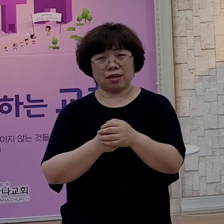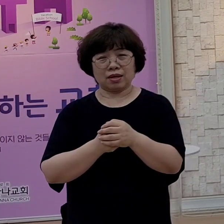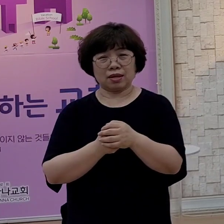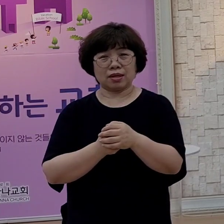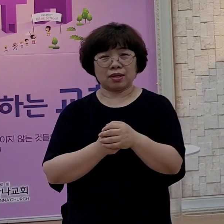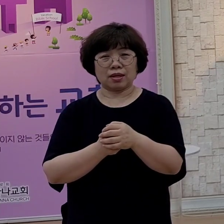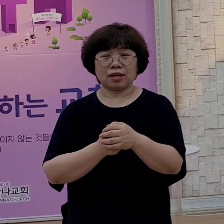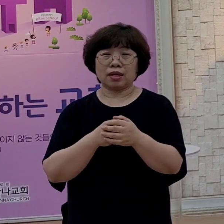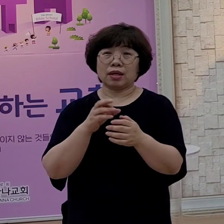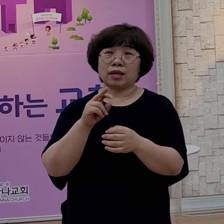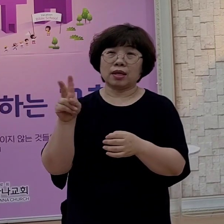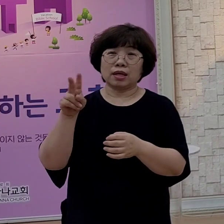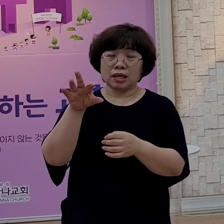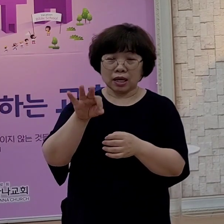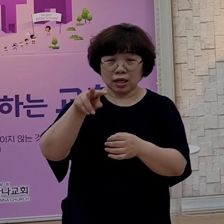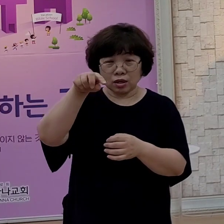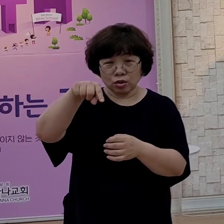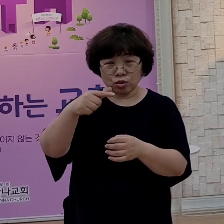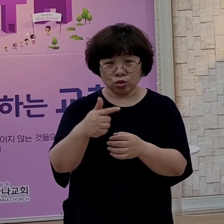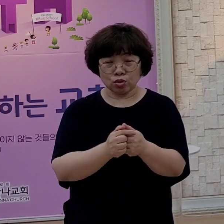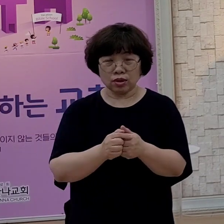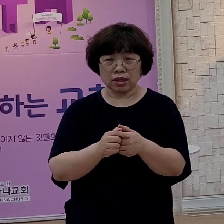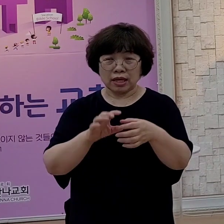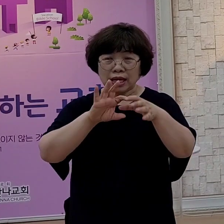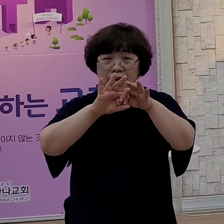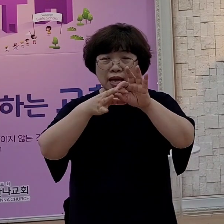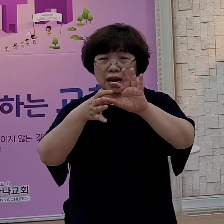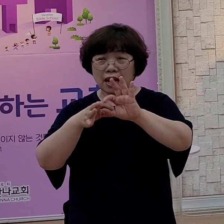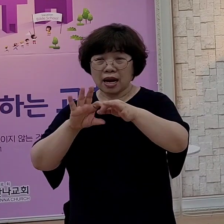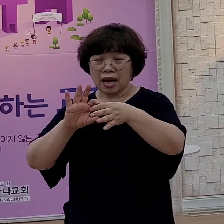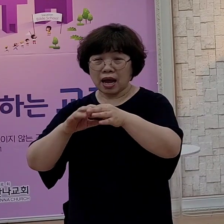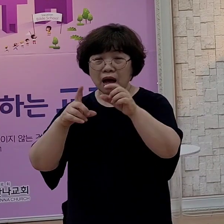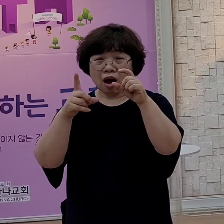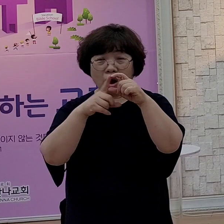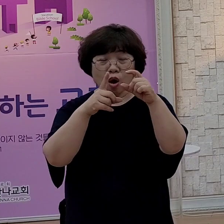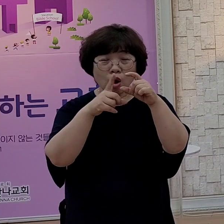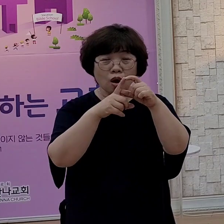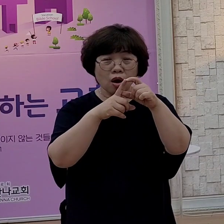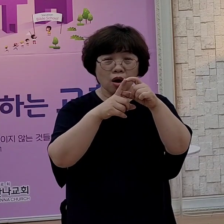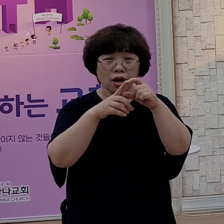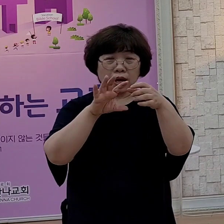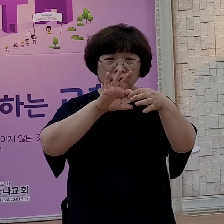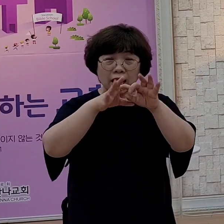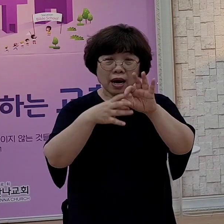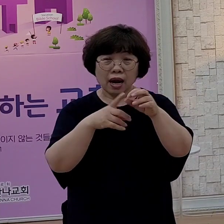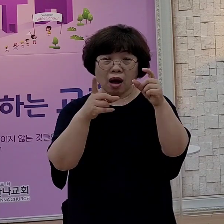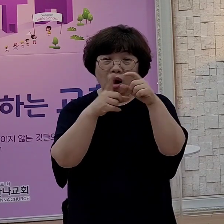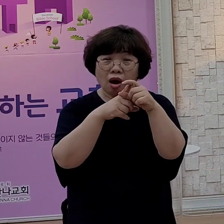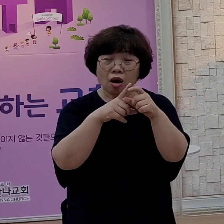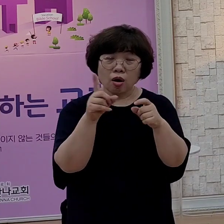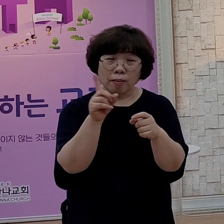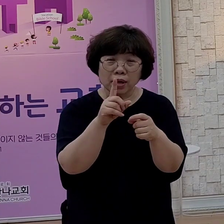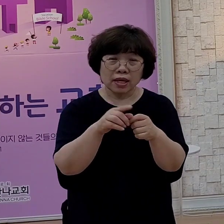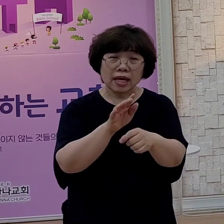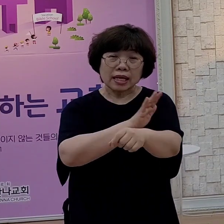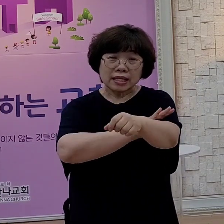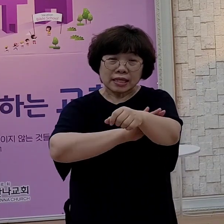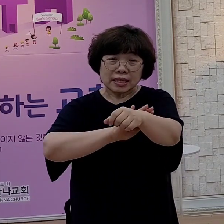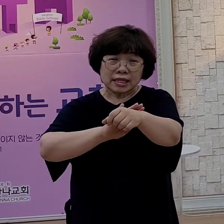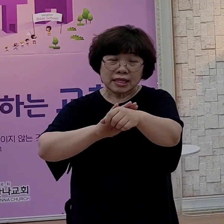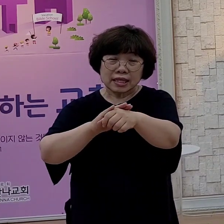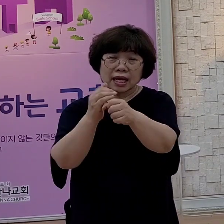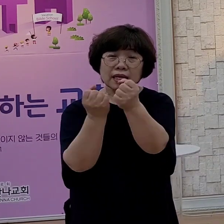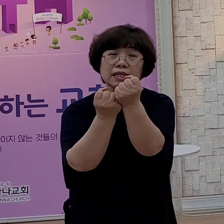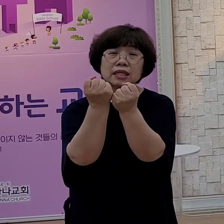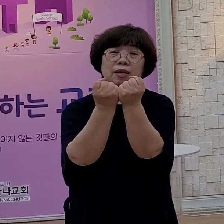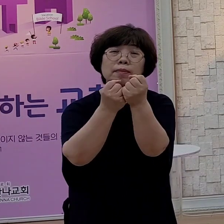양순이 뭐예요? 여러분, 이게 헬라어로는 무슨 뜻이냐면 잘 설득되고